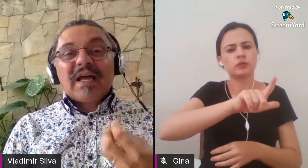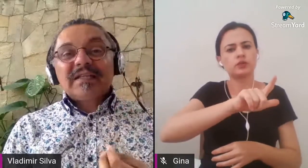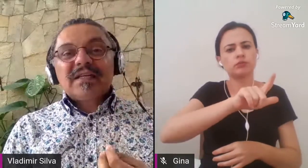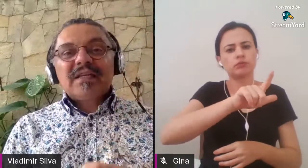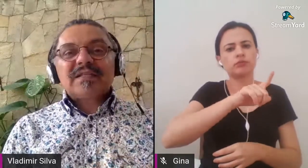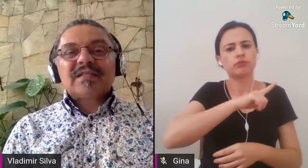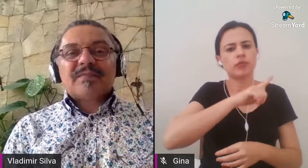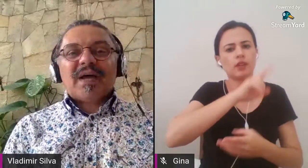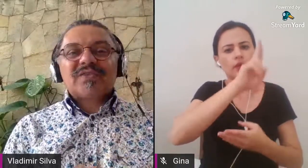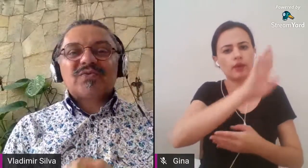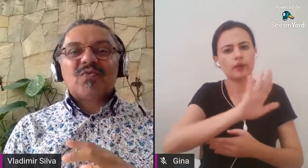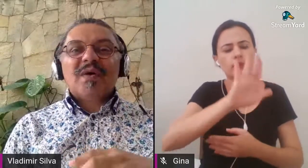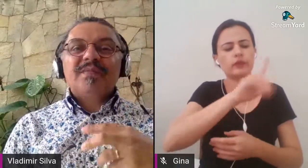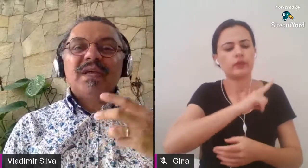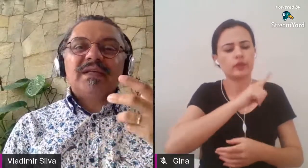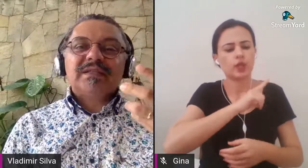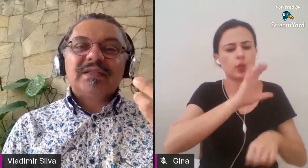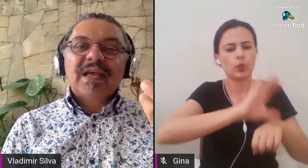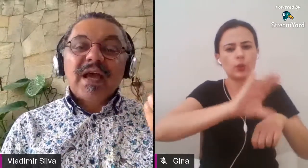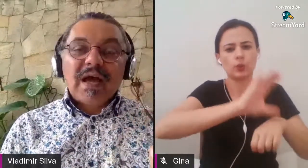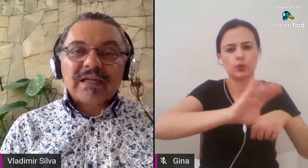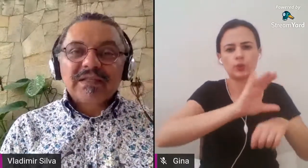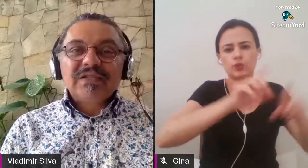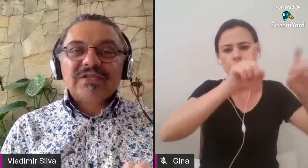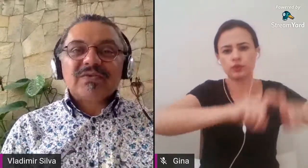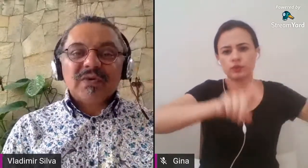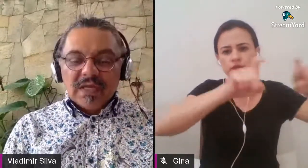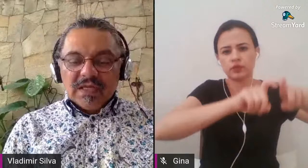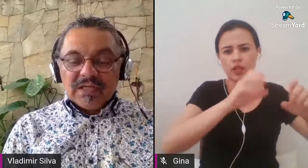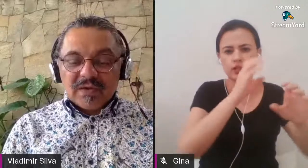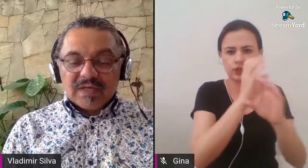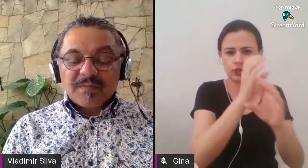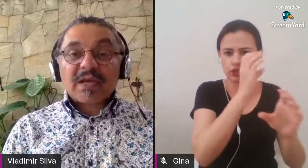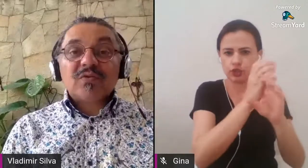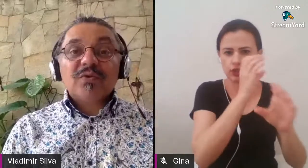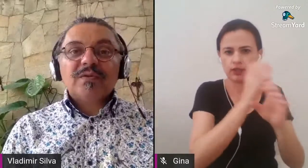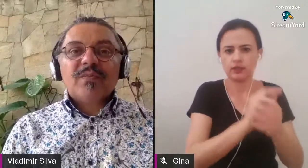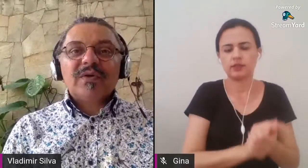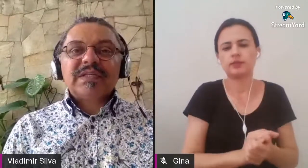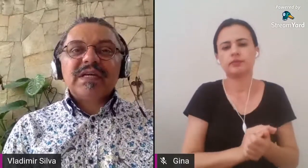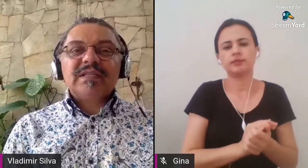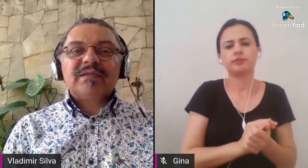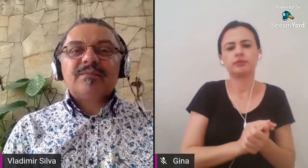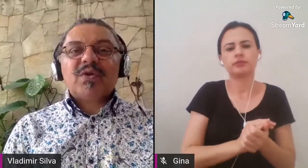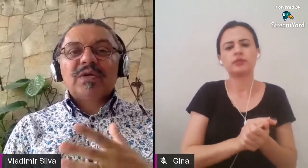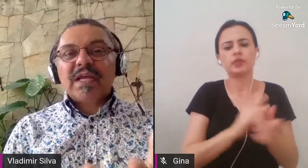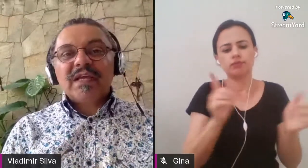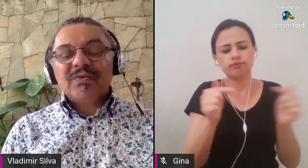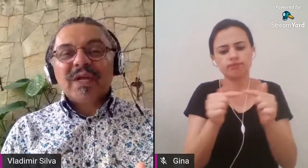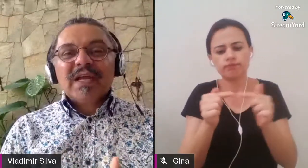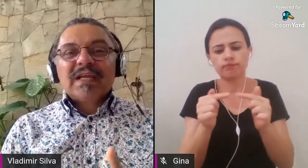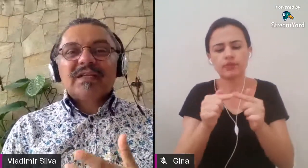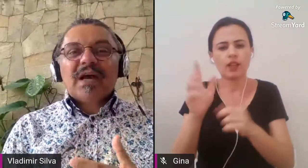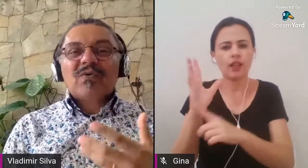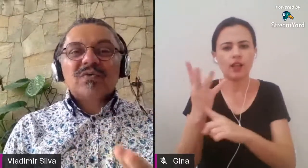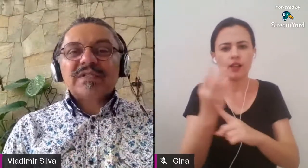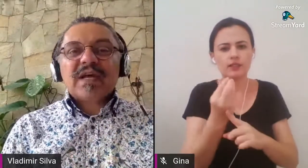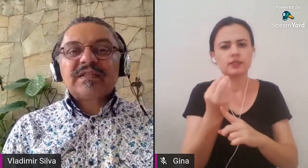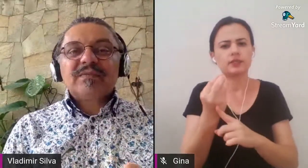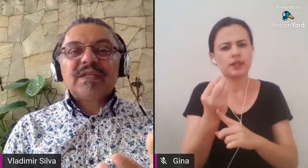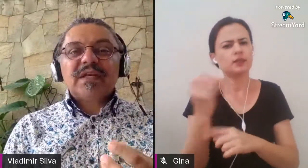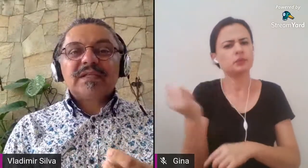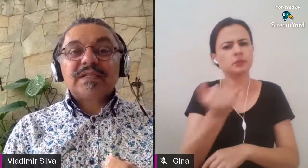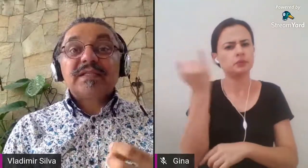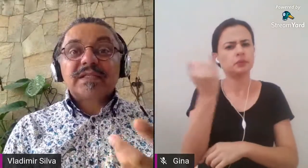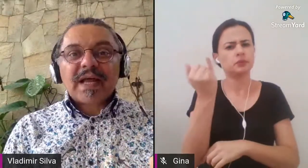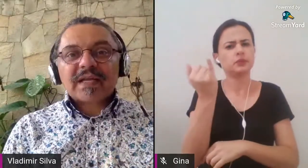engenharia, adquire esse espaço num ambiente artístico. Isso é um aspecto muito importante, pioneiro, que dá ao